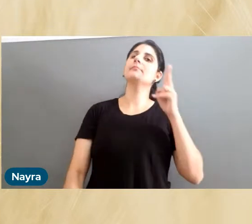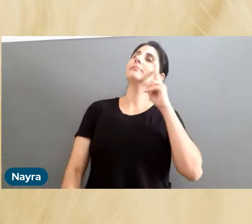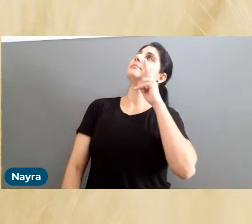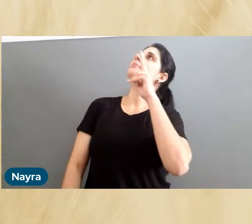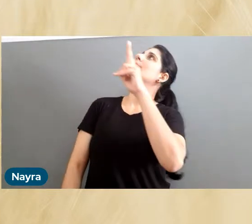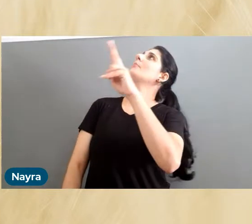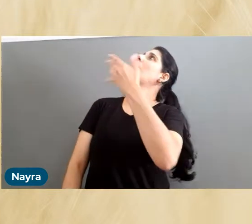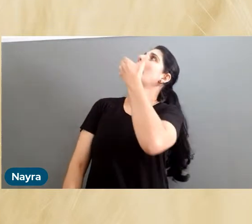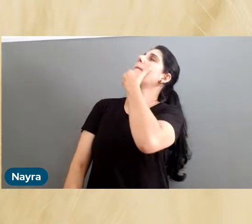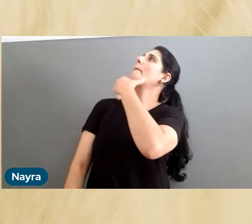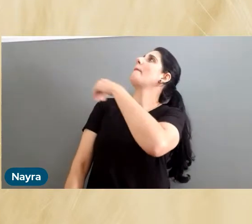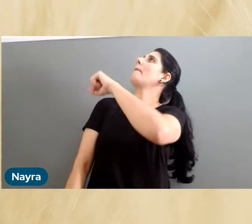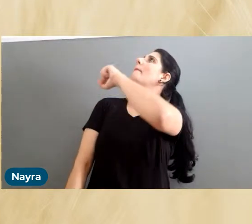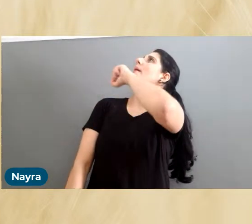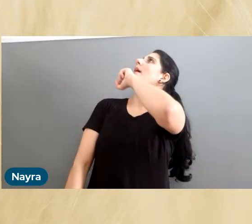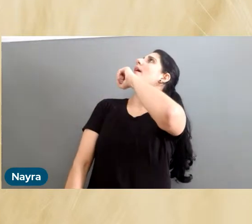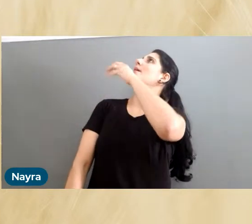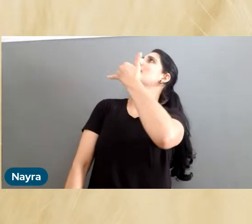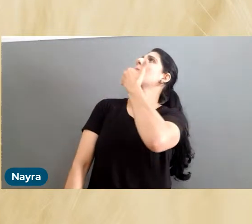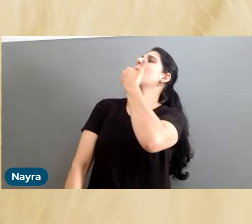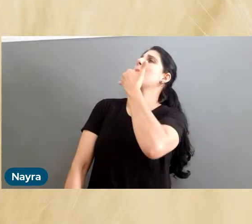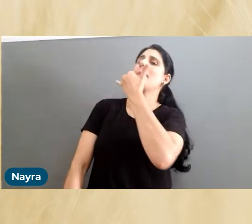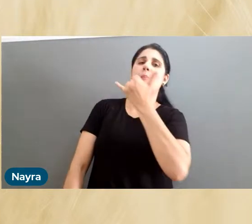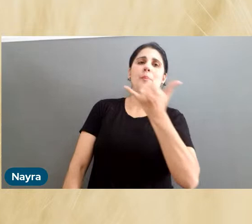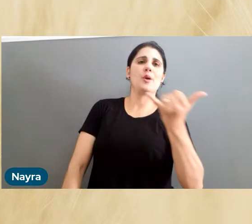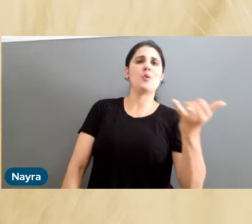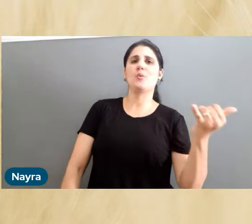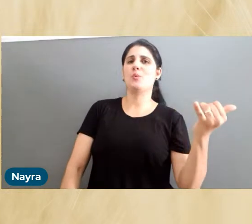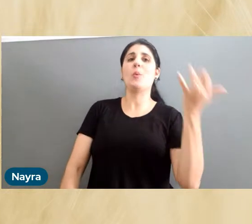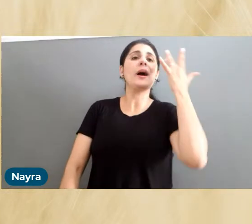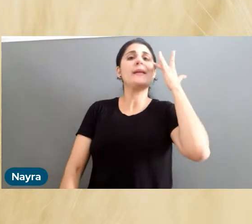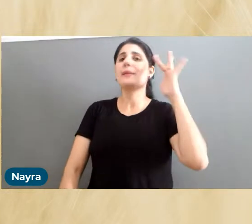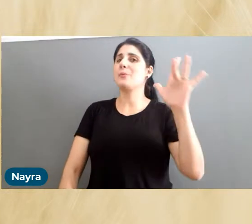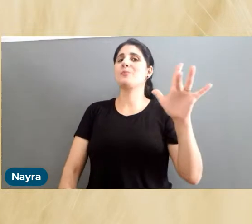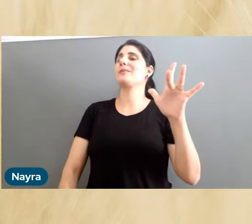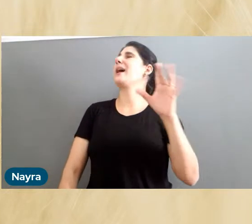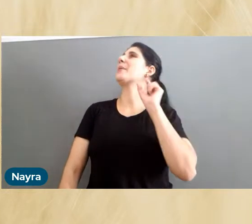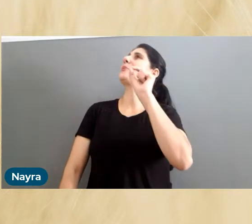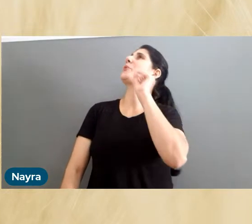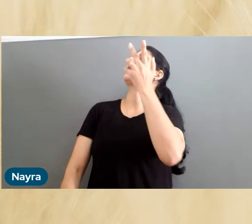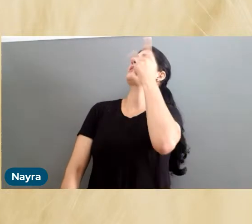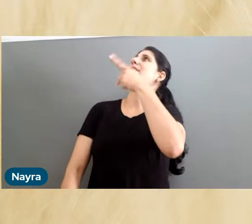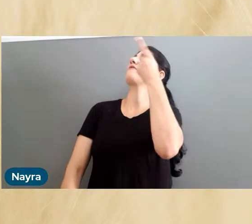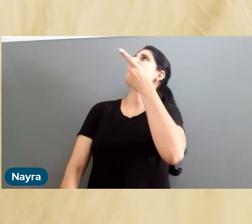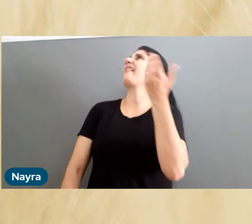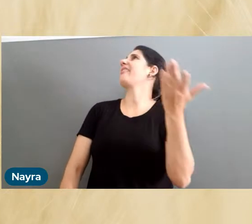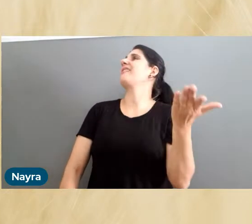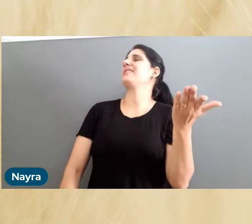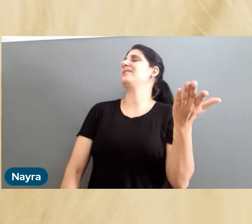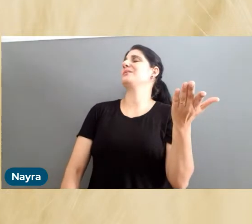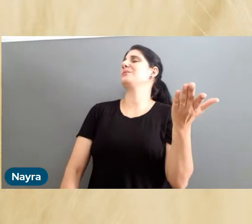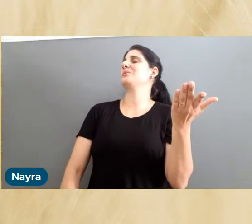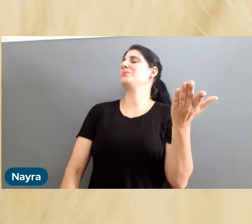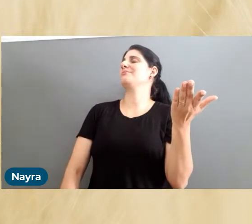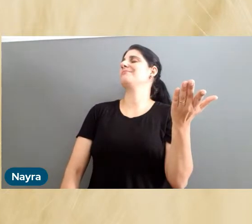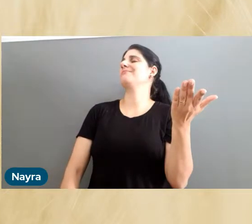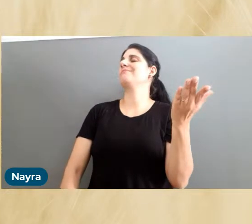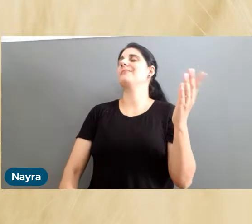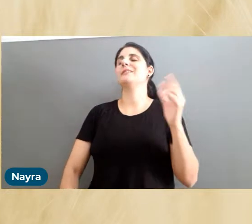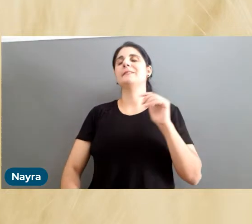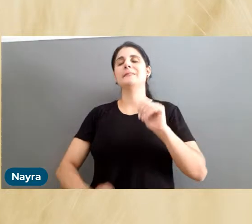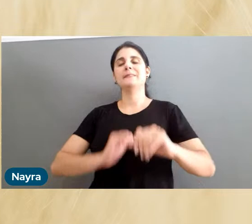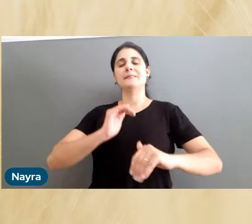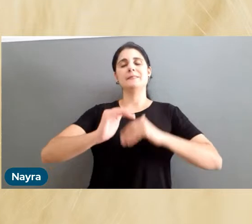Pai, perdoa-os, porque eles não sabem o que fazem. Porque não é possível evoluir,